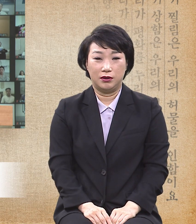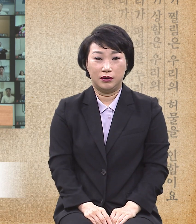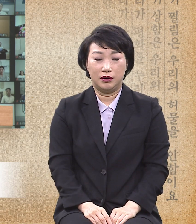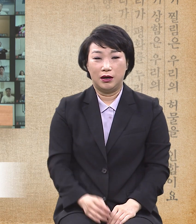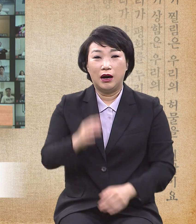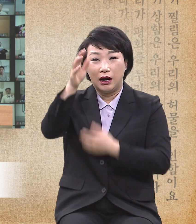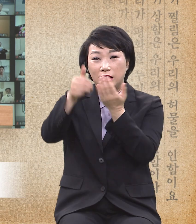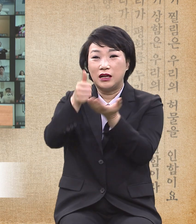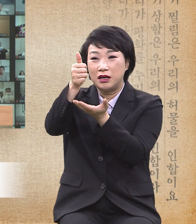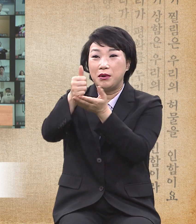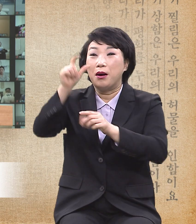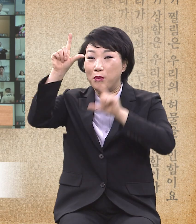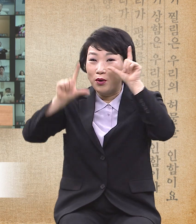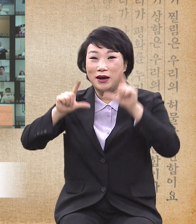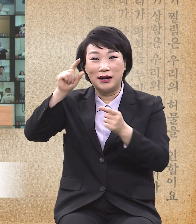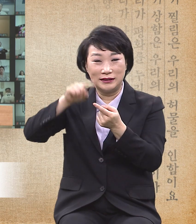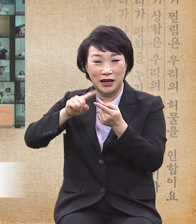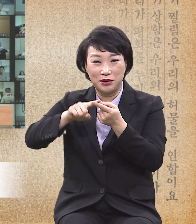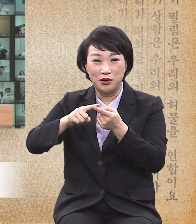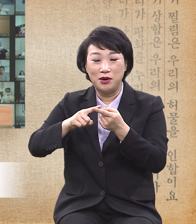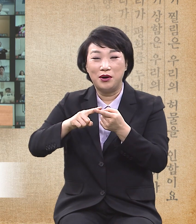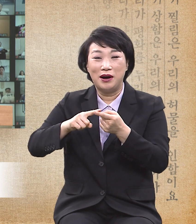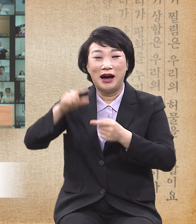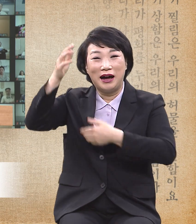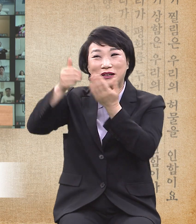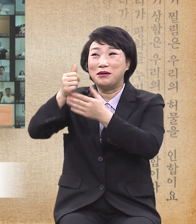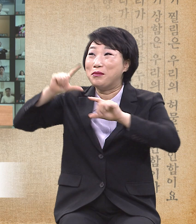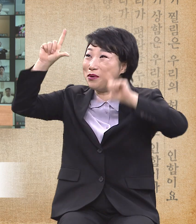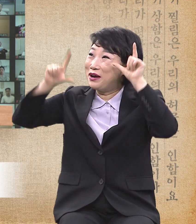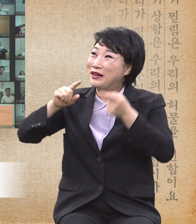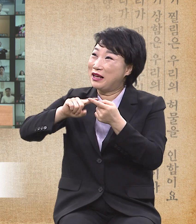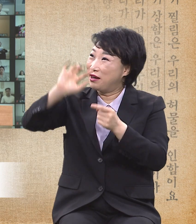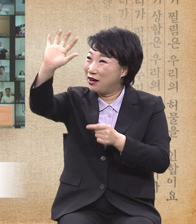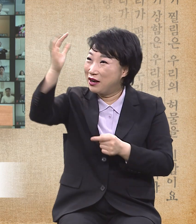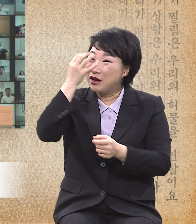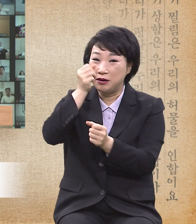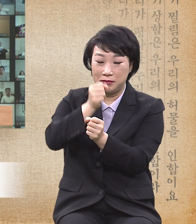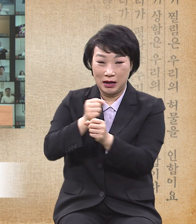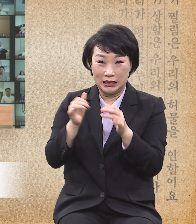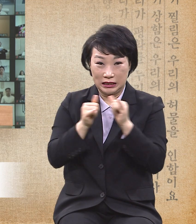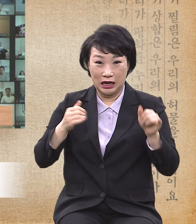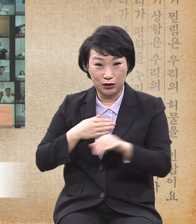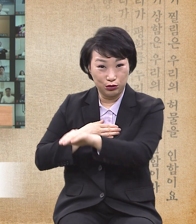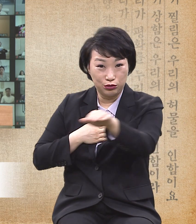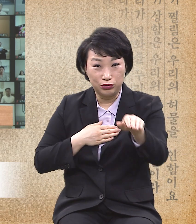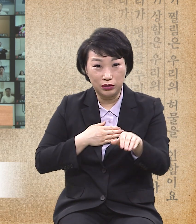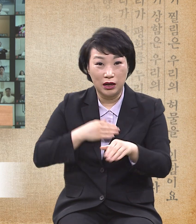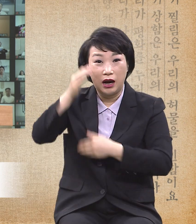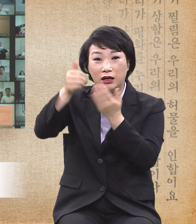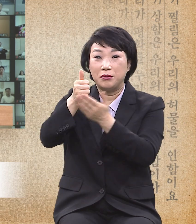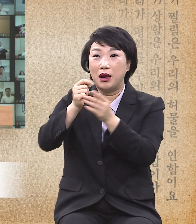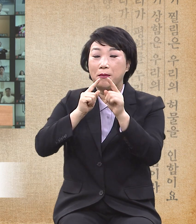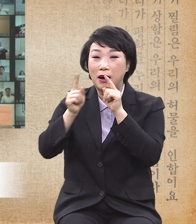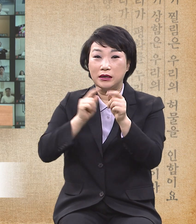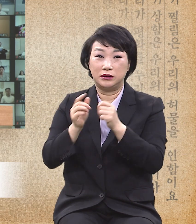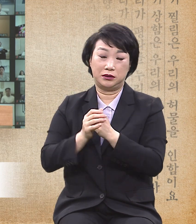하나님께서 자기 형상을 따라 형상으로 만드신 인간도 하나님